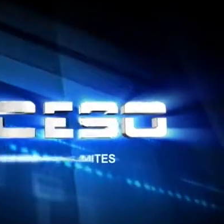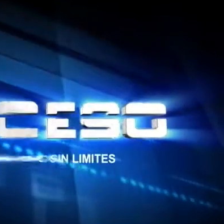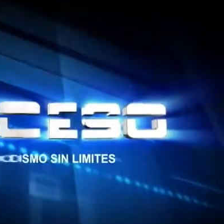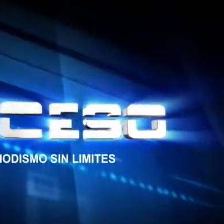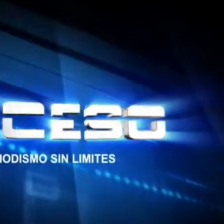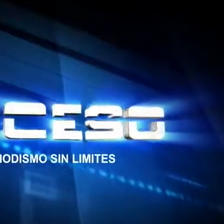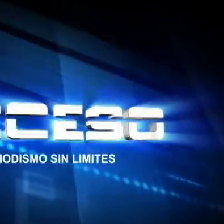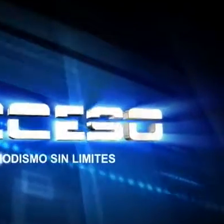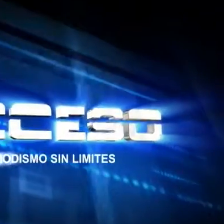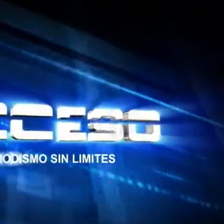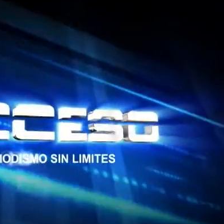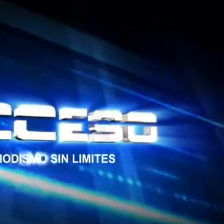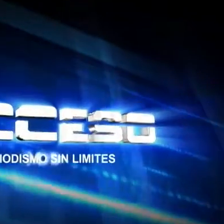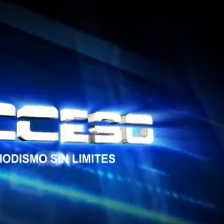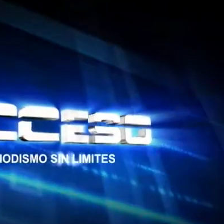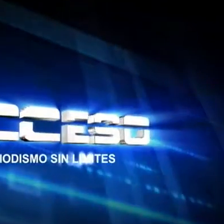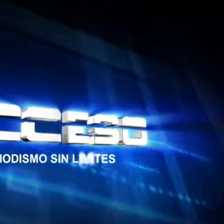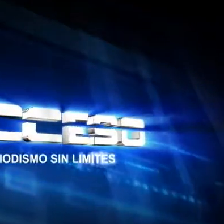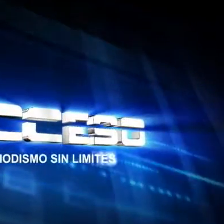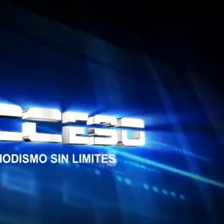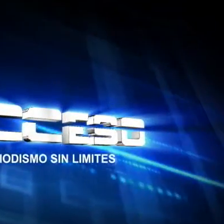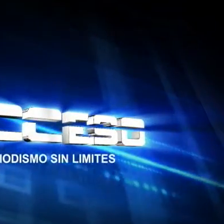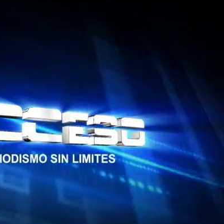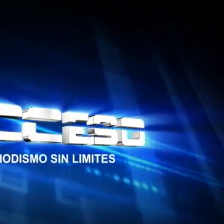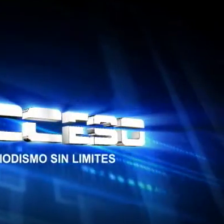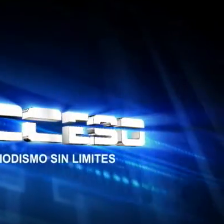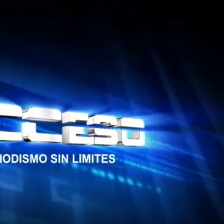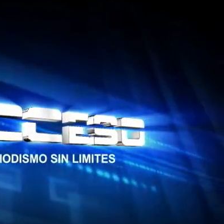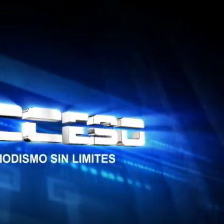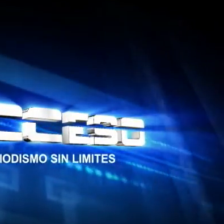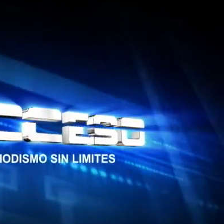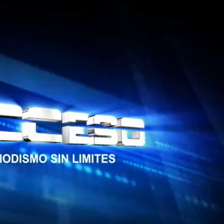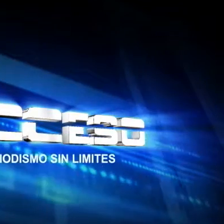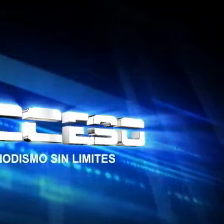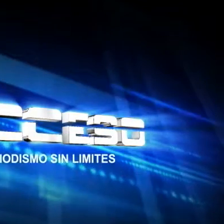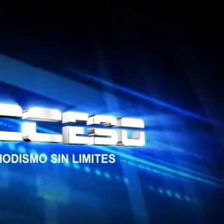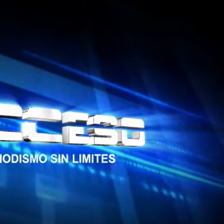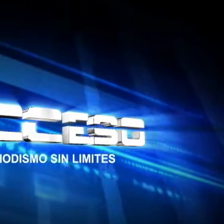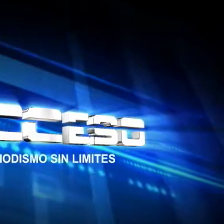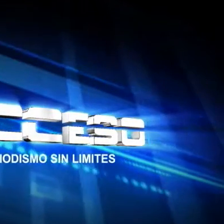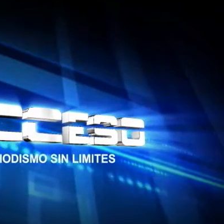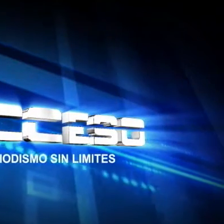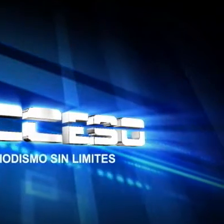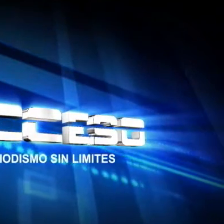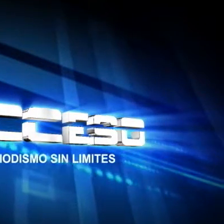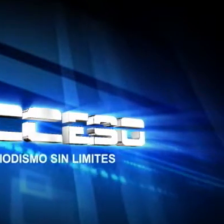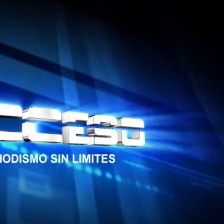Acceso. Periodismo sin límites. Canal 58.